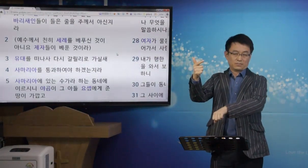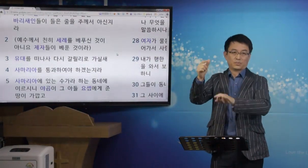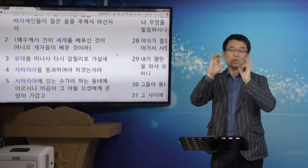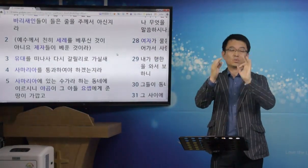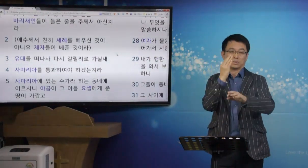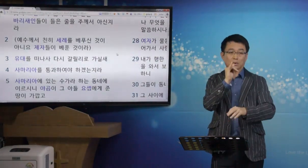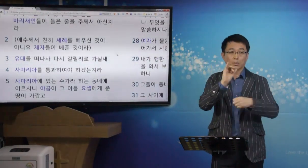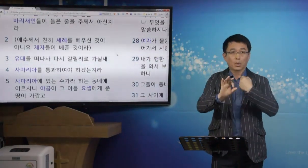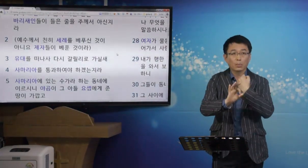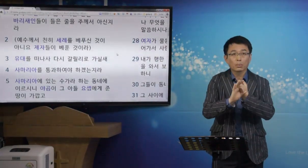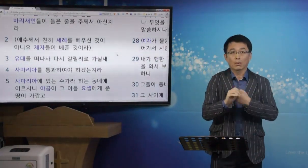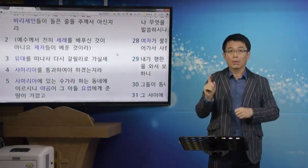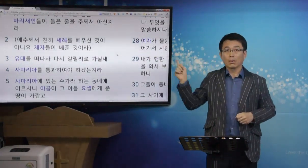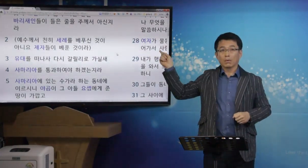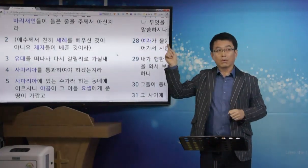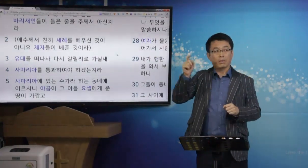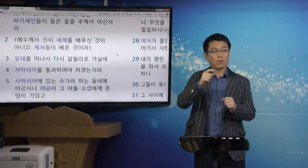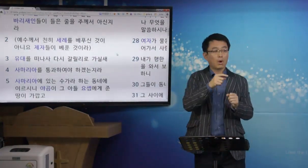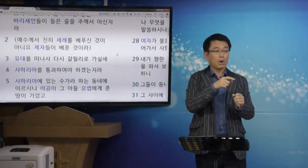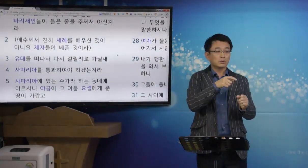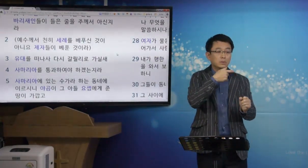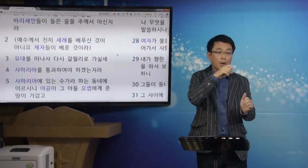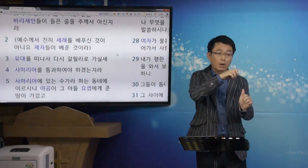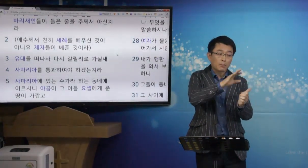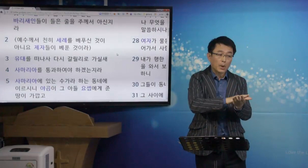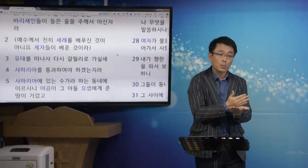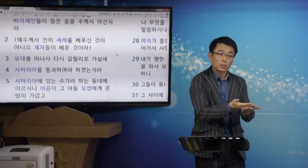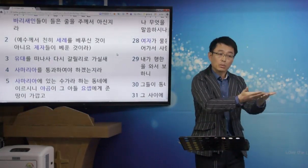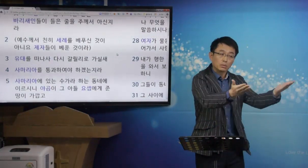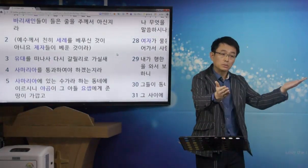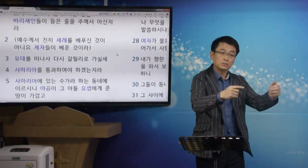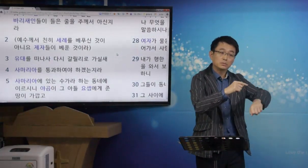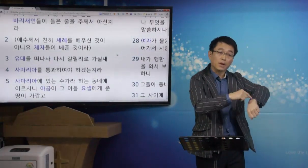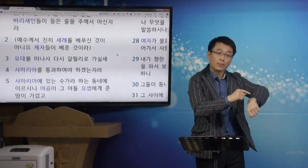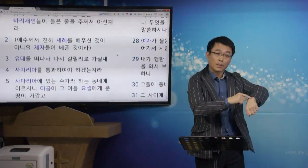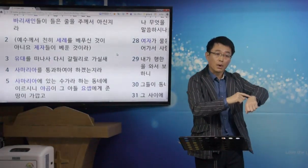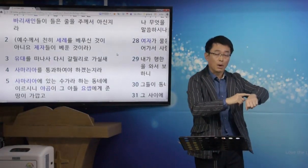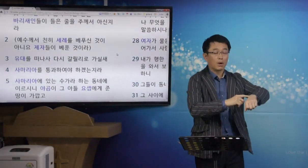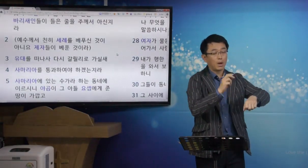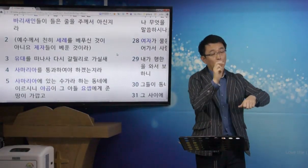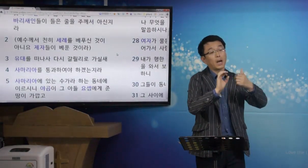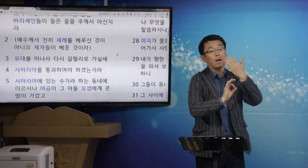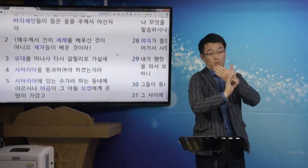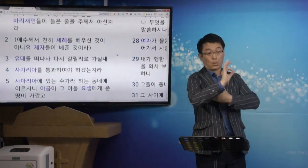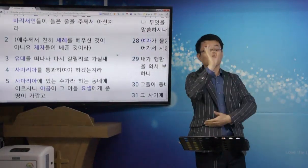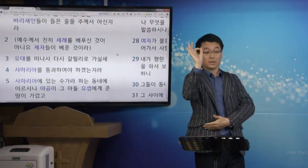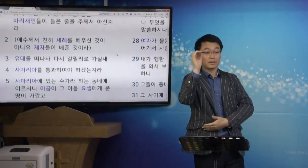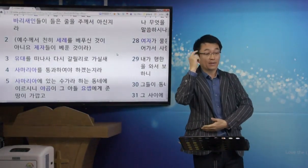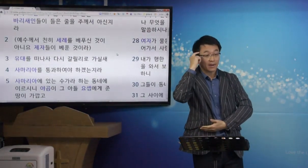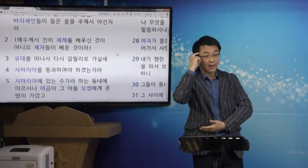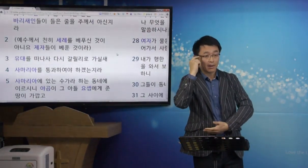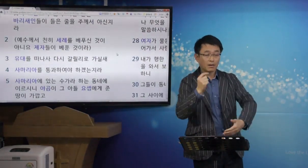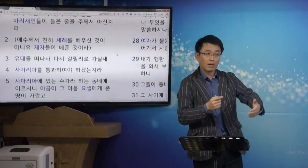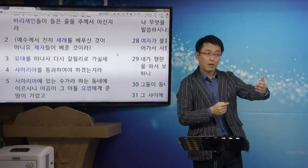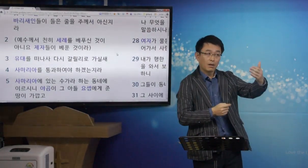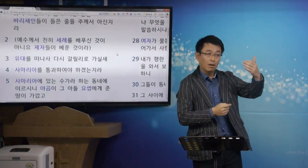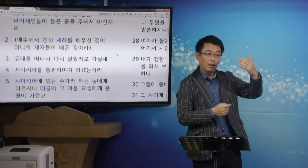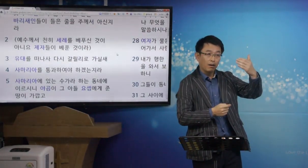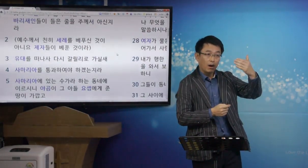그 시간이 아닌 정말 로마 시간 6시로 볼 수 있습니다. 세례를 베푸는 시간이 아마 아침이라고